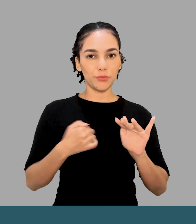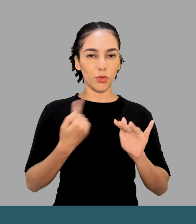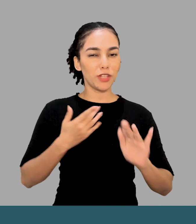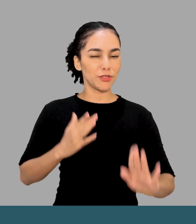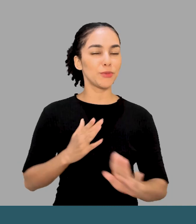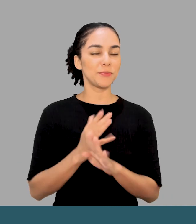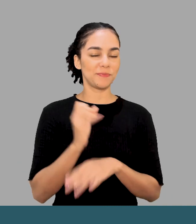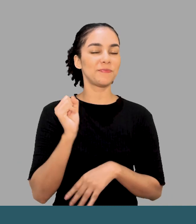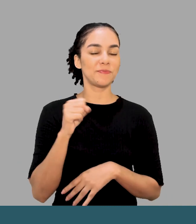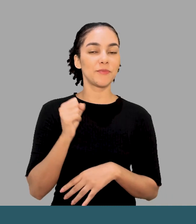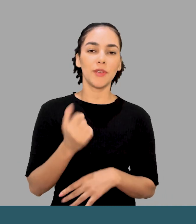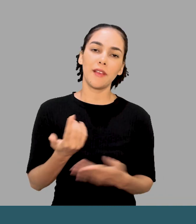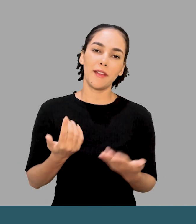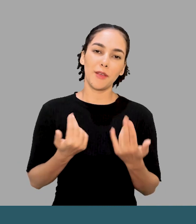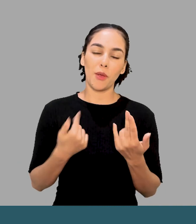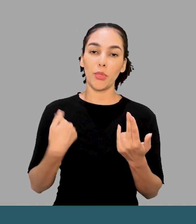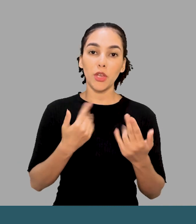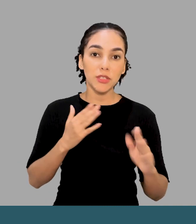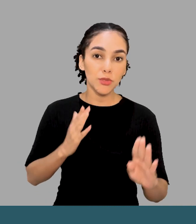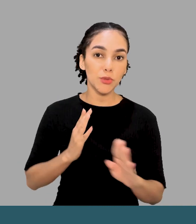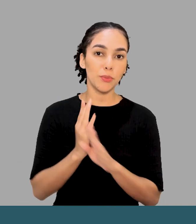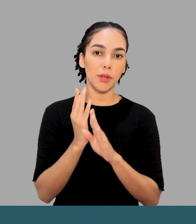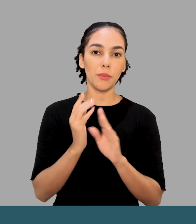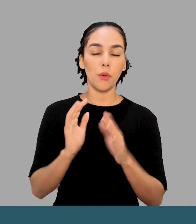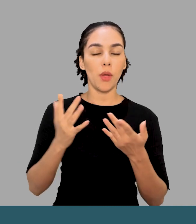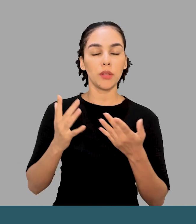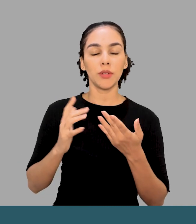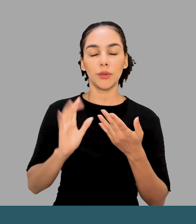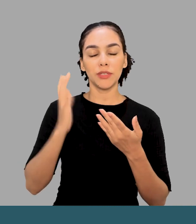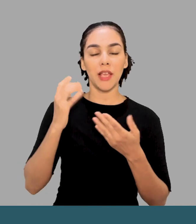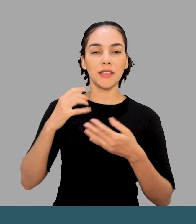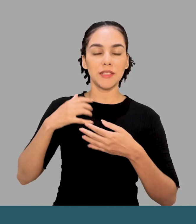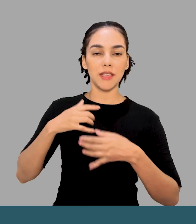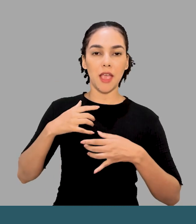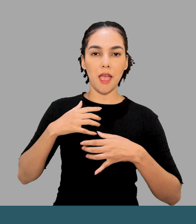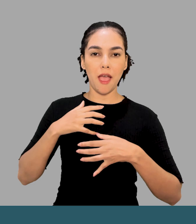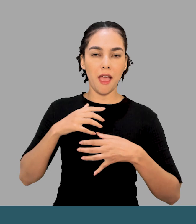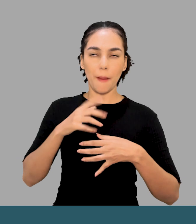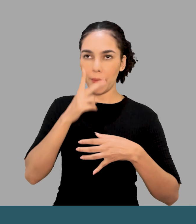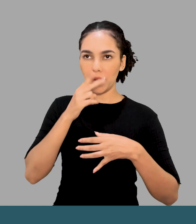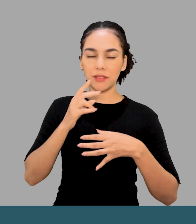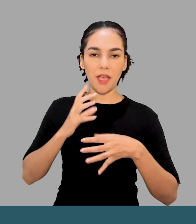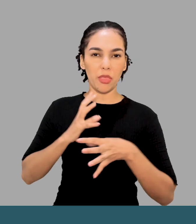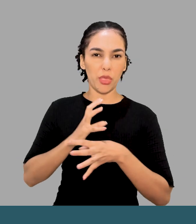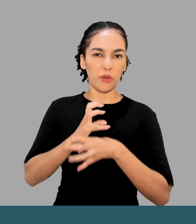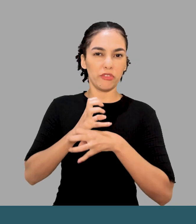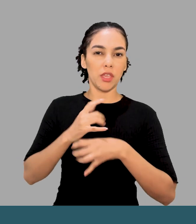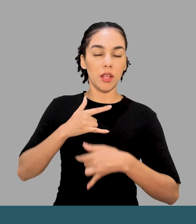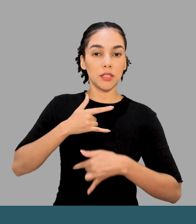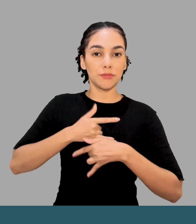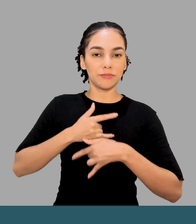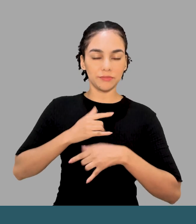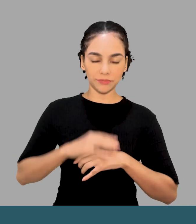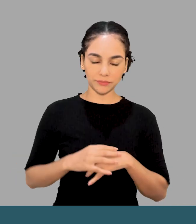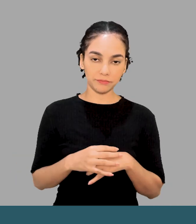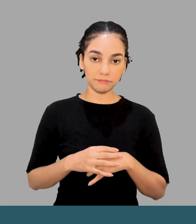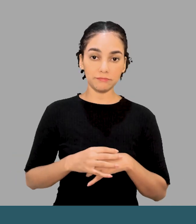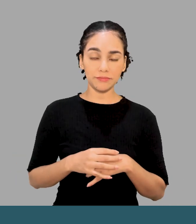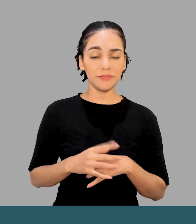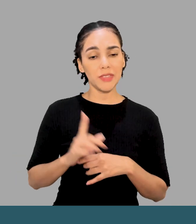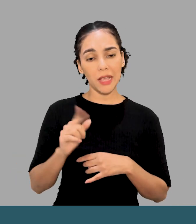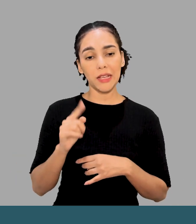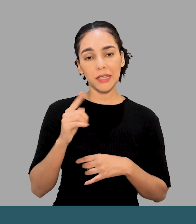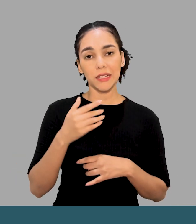nós descobrimos na atrofia muscular espinhal. É só um pulinho. O outro calcanhar de Aquiles, a terapia genética é muito